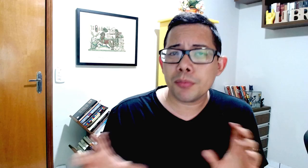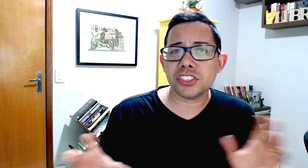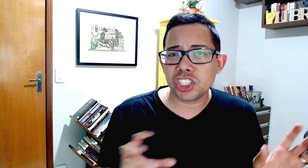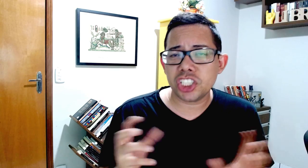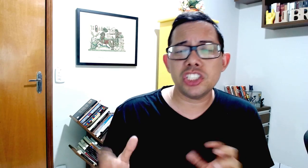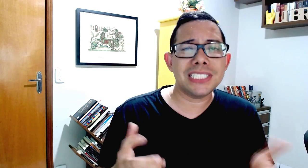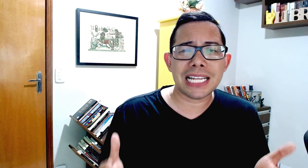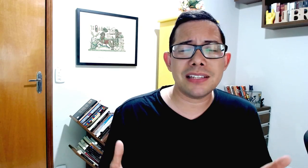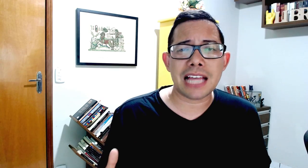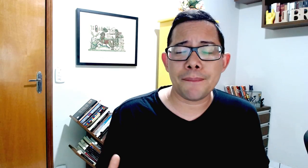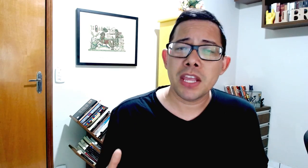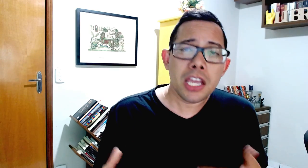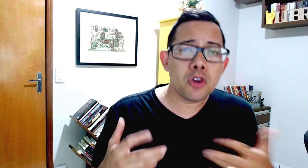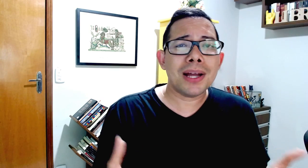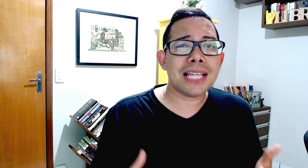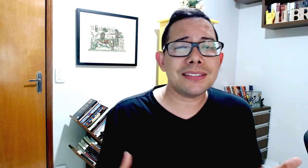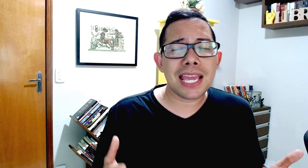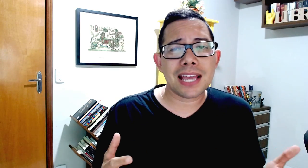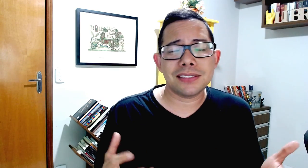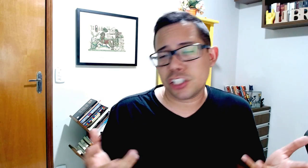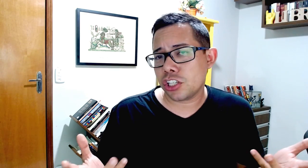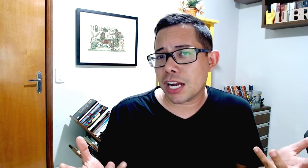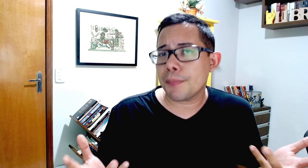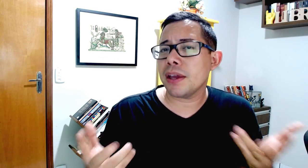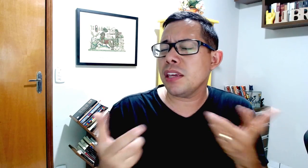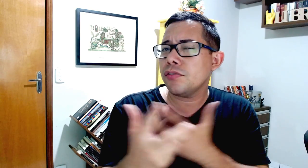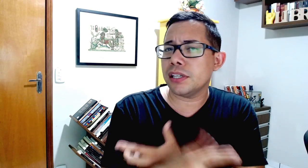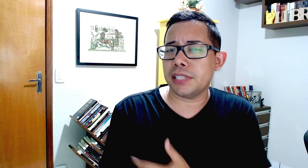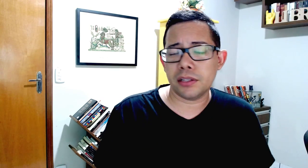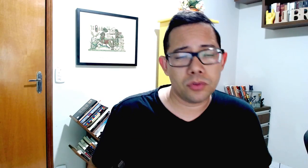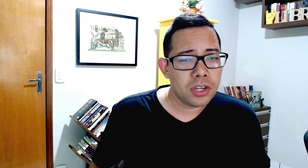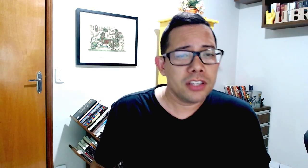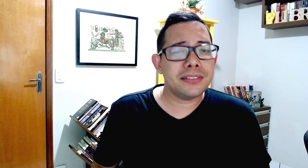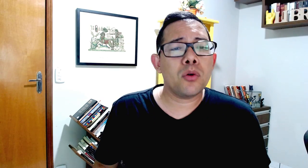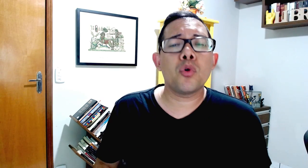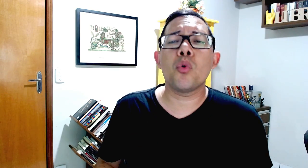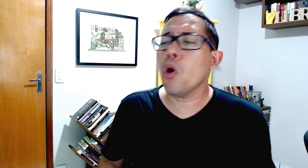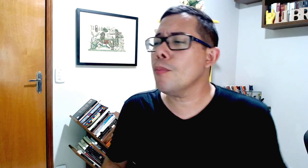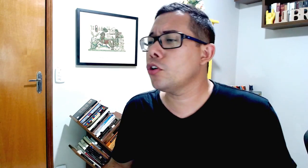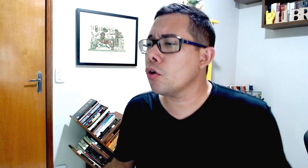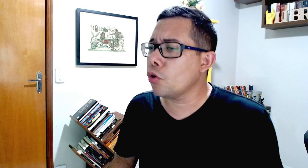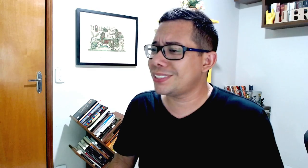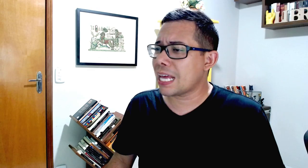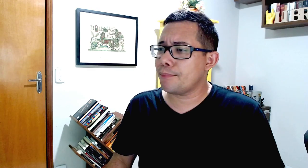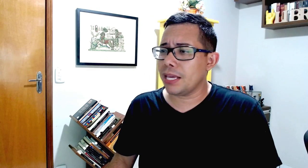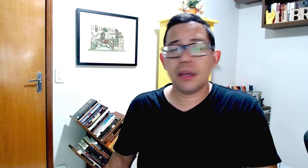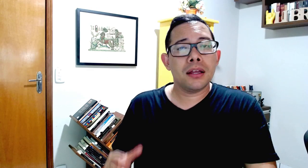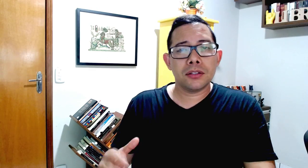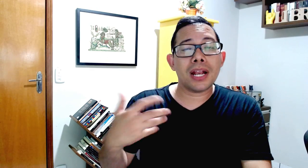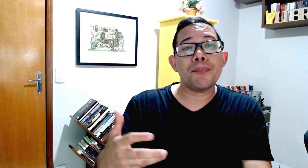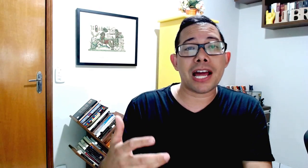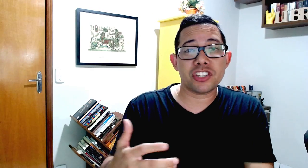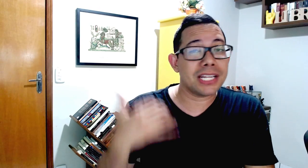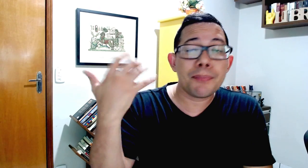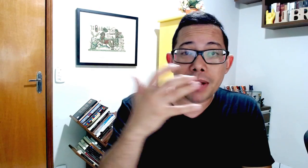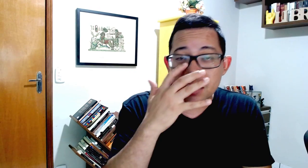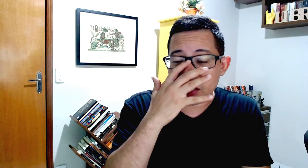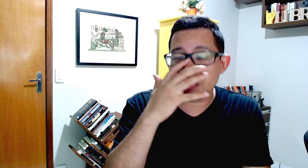formas a gente sinalizar e uma das É essa a gente acaba invertendo E como que eu vou saber só na prática na prática